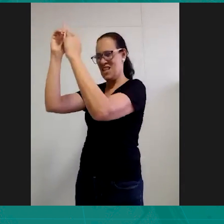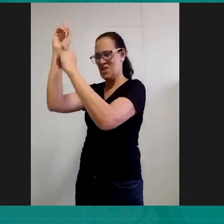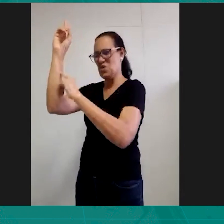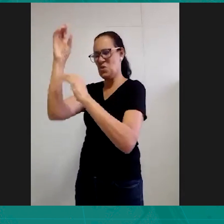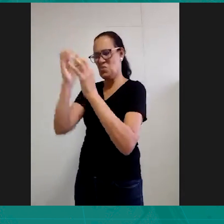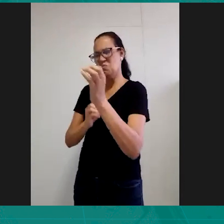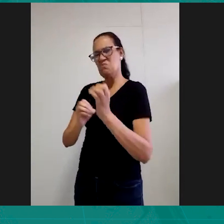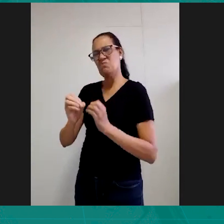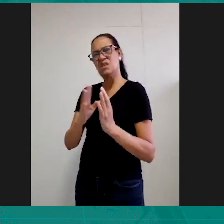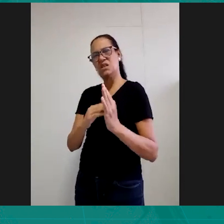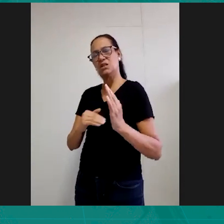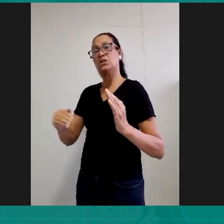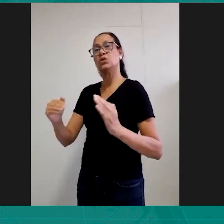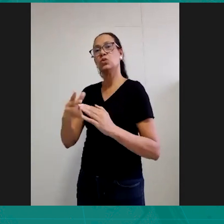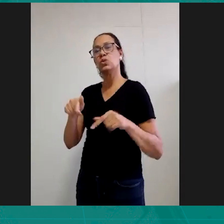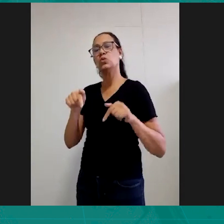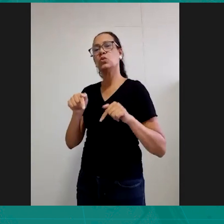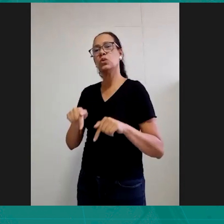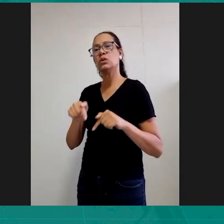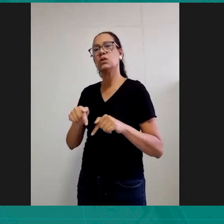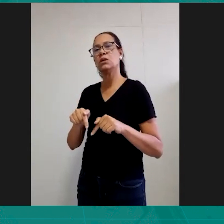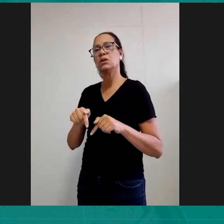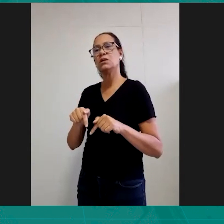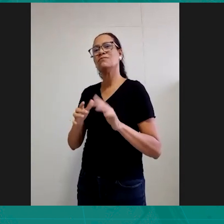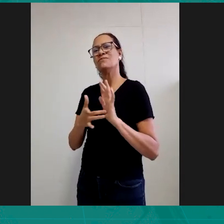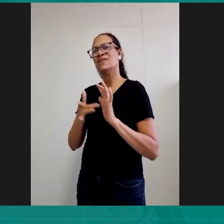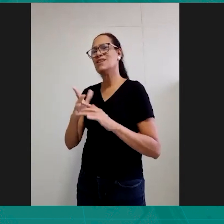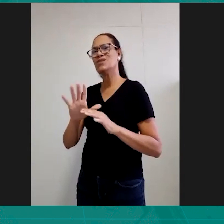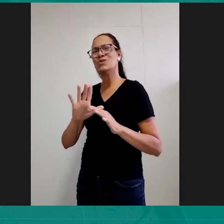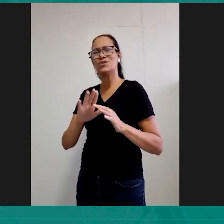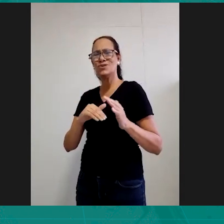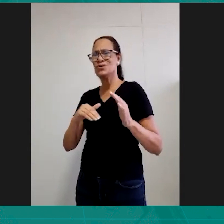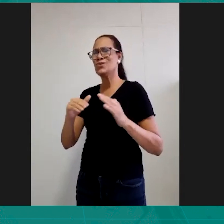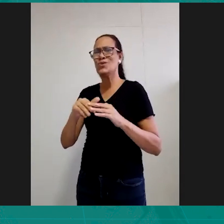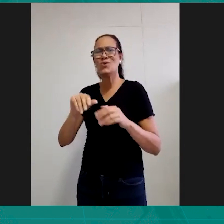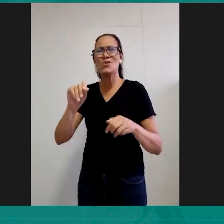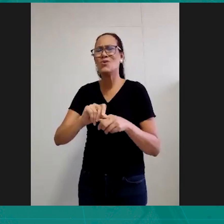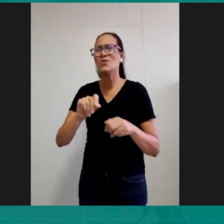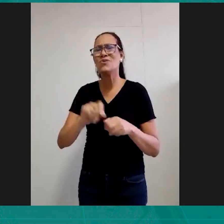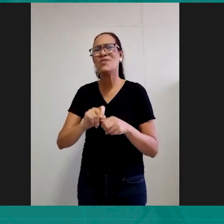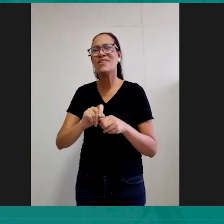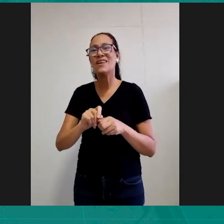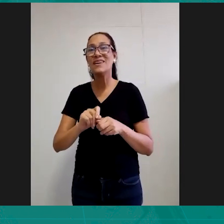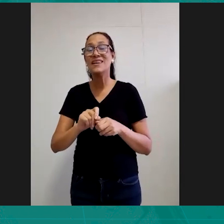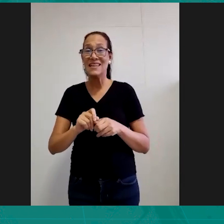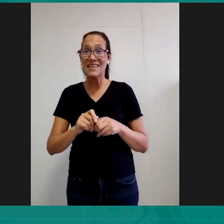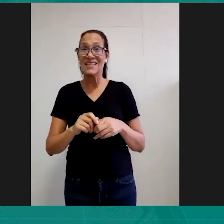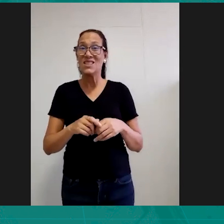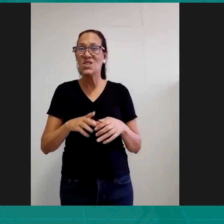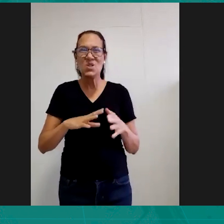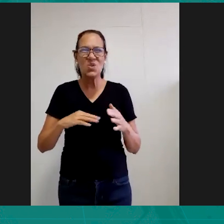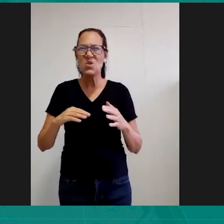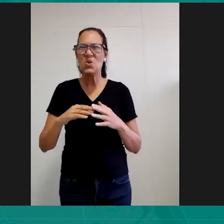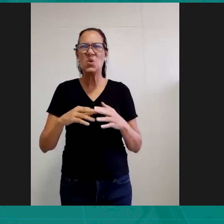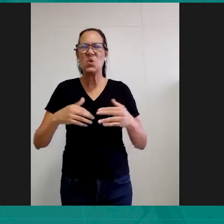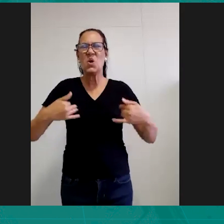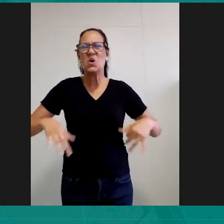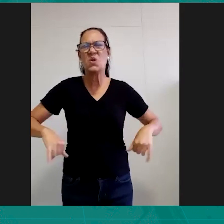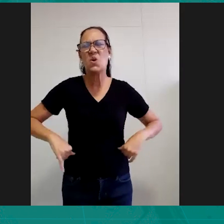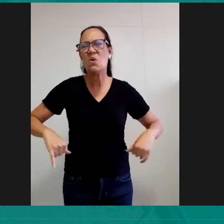ele fez todo o trabalho mais difícil para hoje, irmão, nós temos a palavra no exterior e nós temos a unção